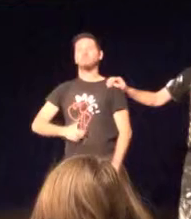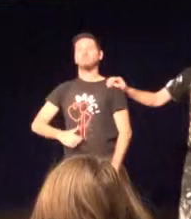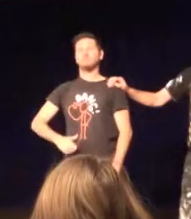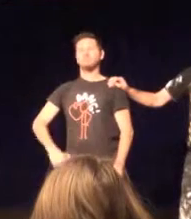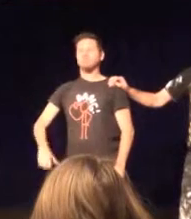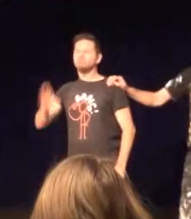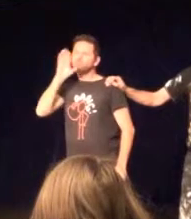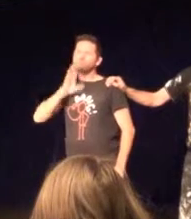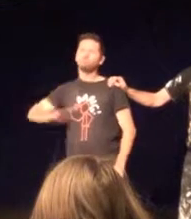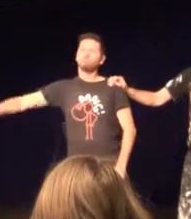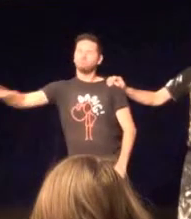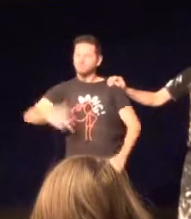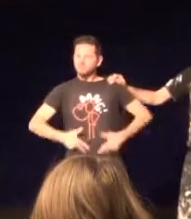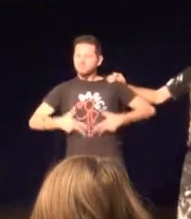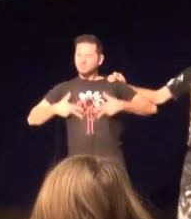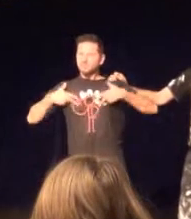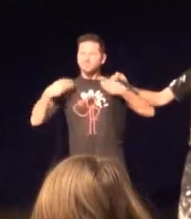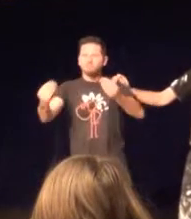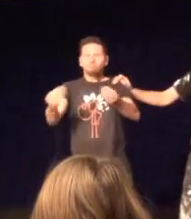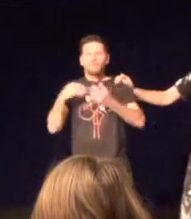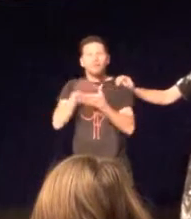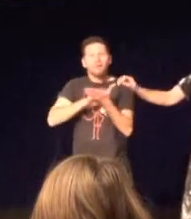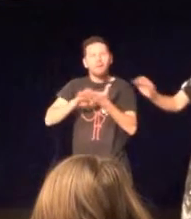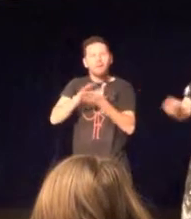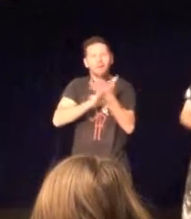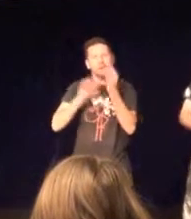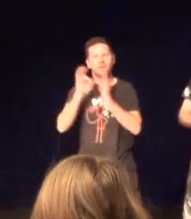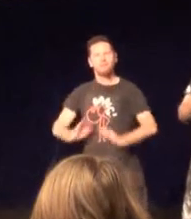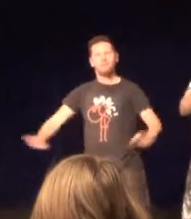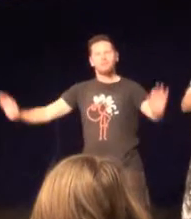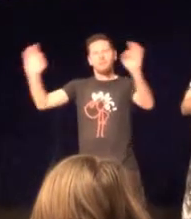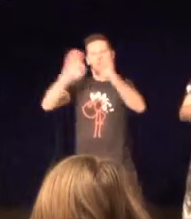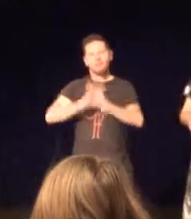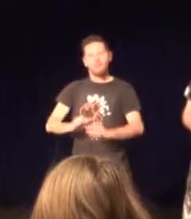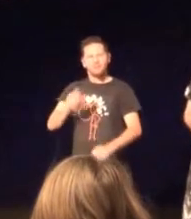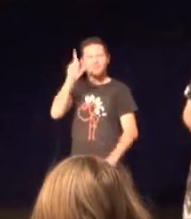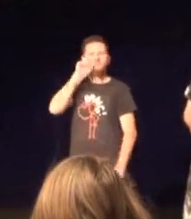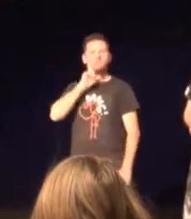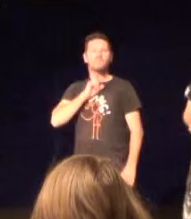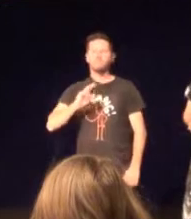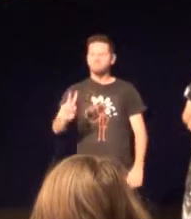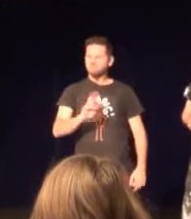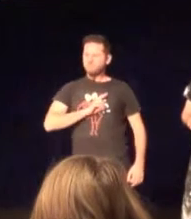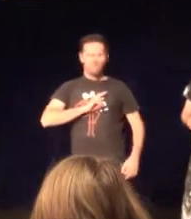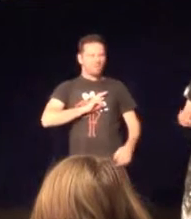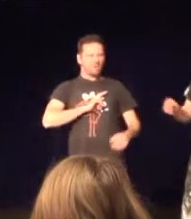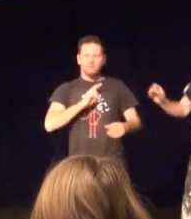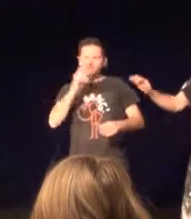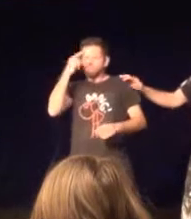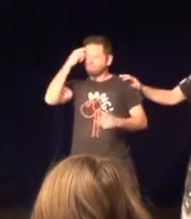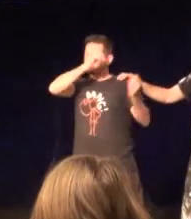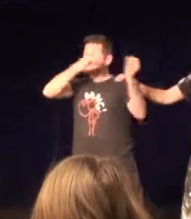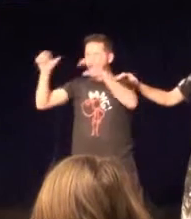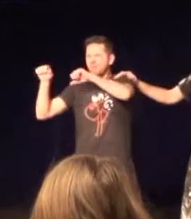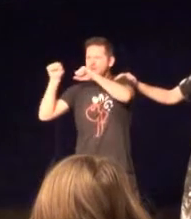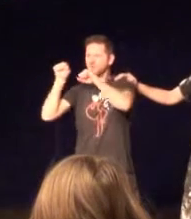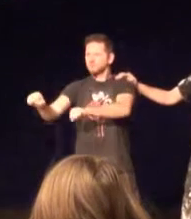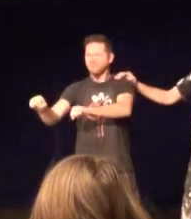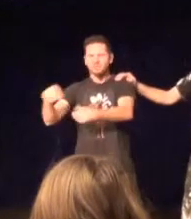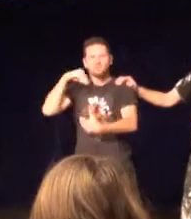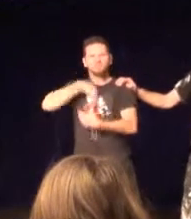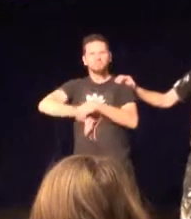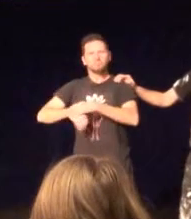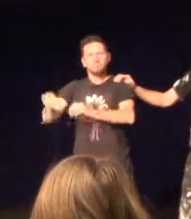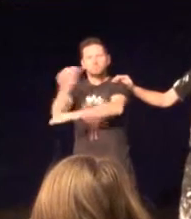vies. J'œuvre dans le sens de la résistance, une résistance douce,